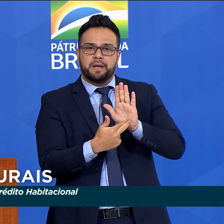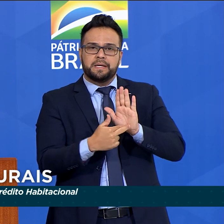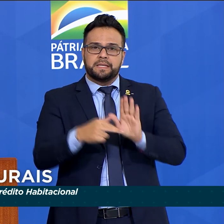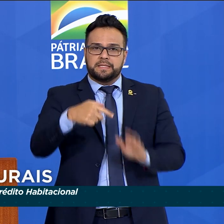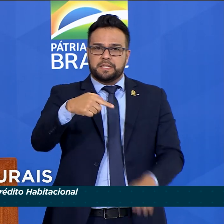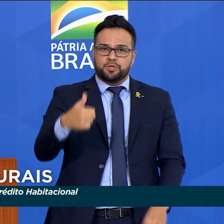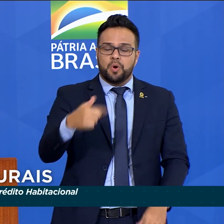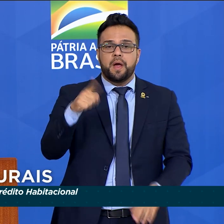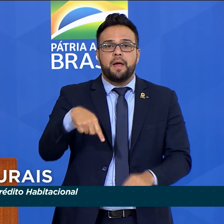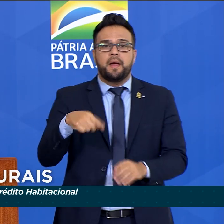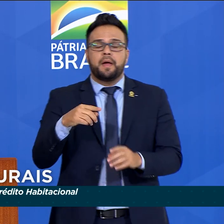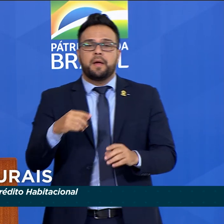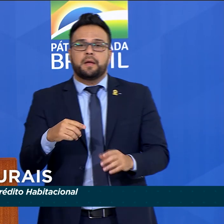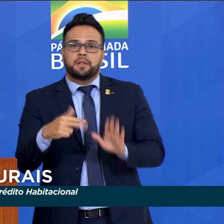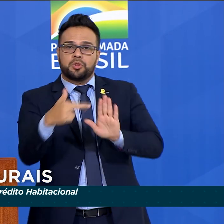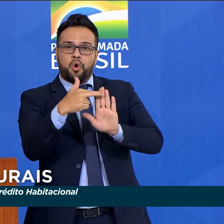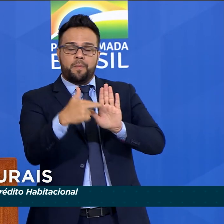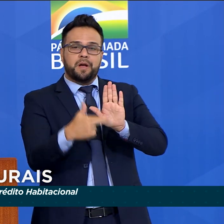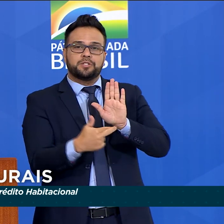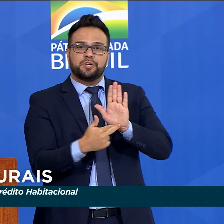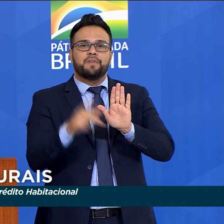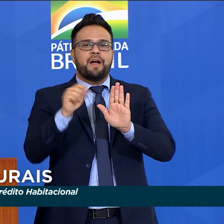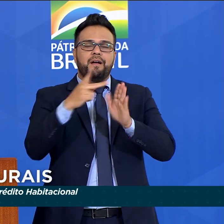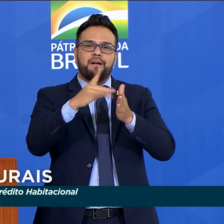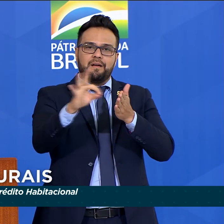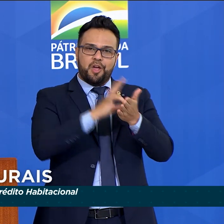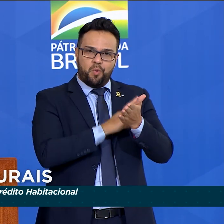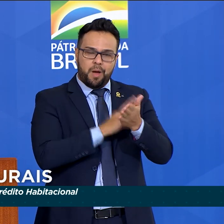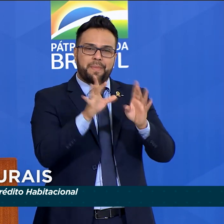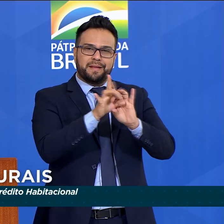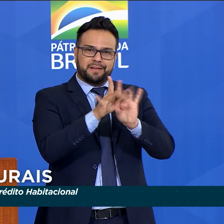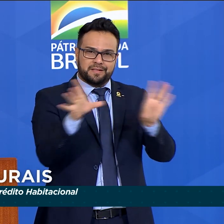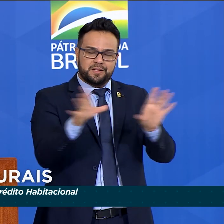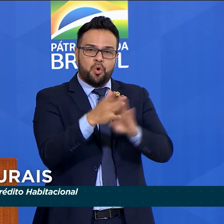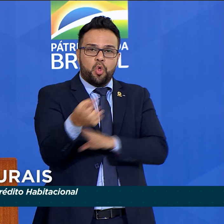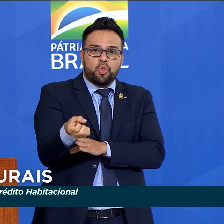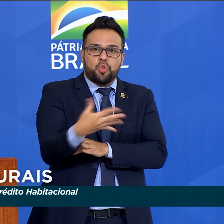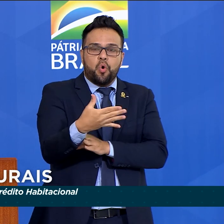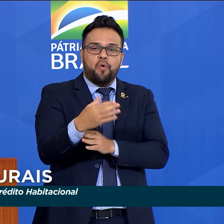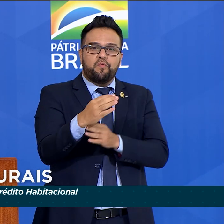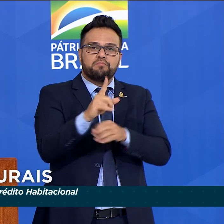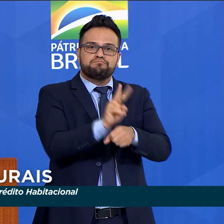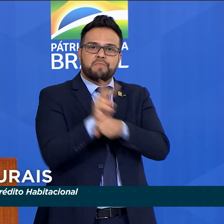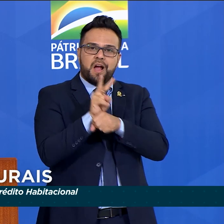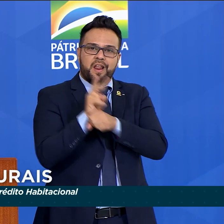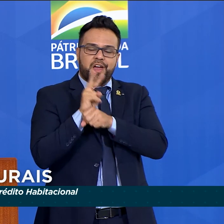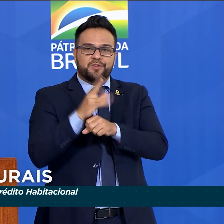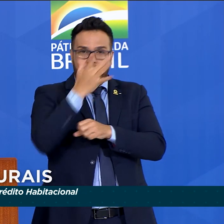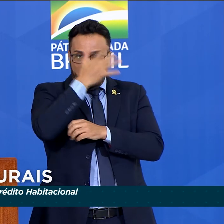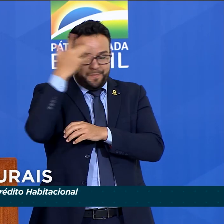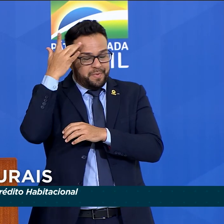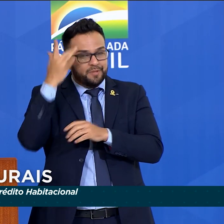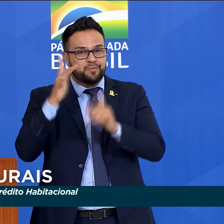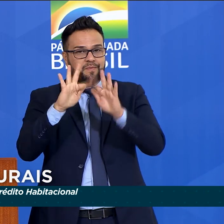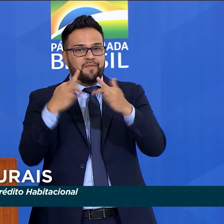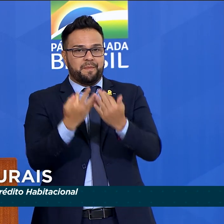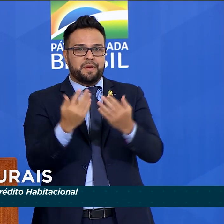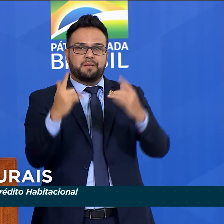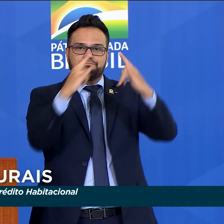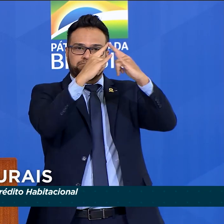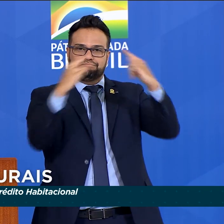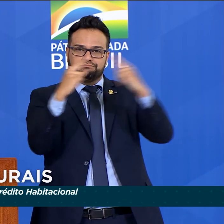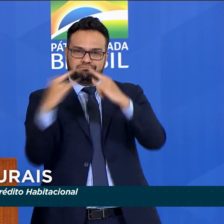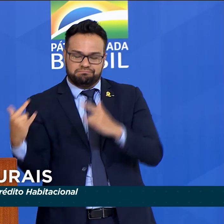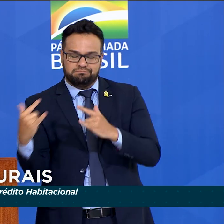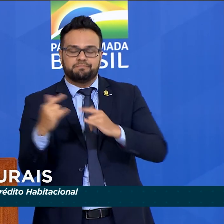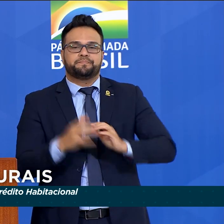é a instrução normativa que trata da regulamentação do novo crédito habitação para assentados da reforma agrária.